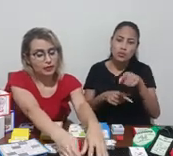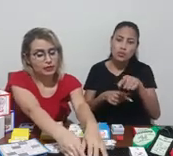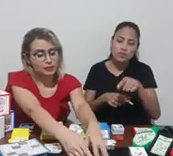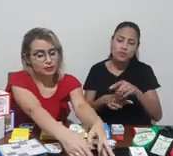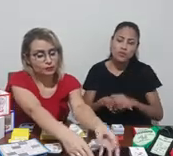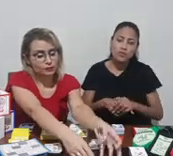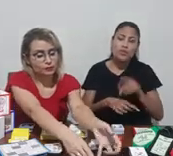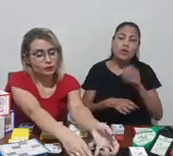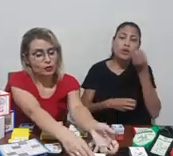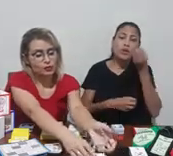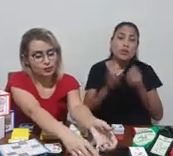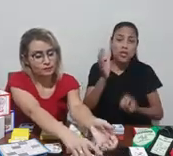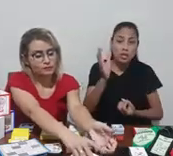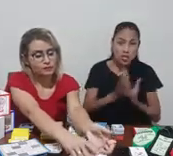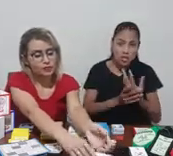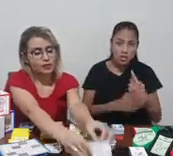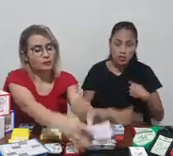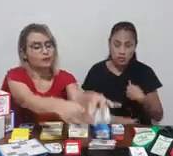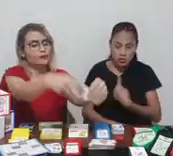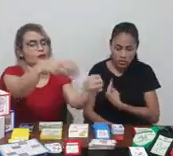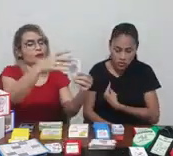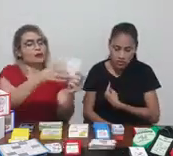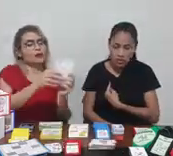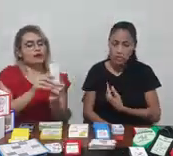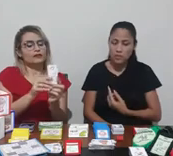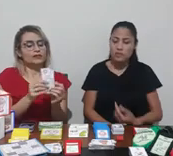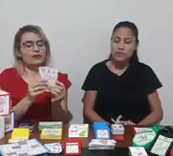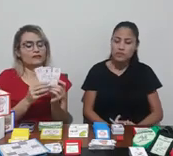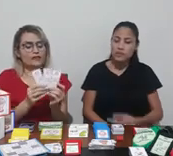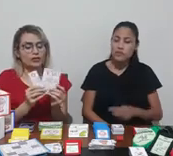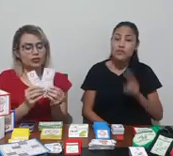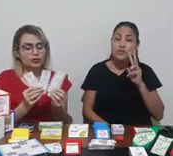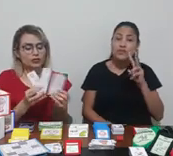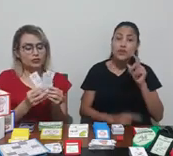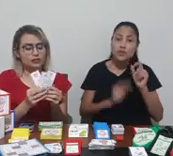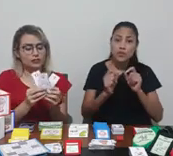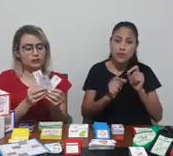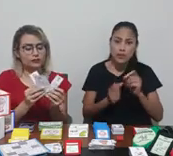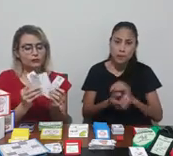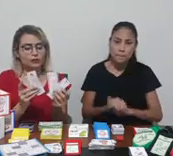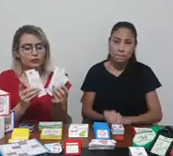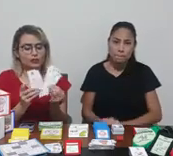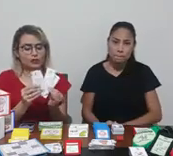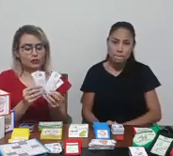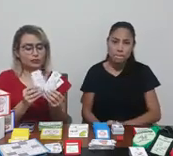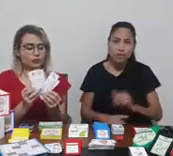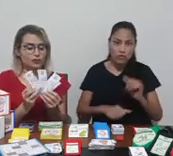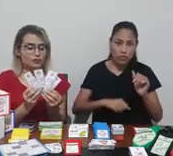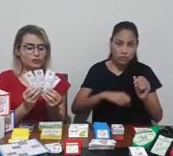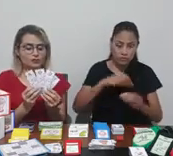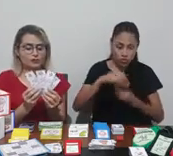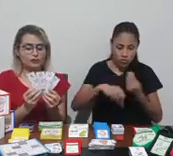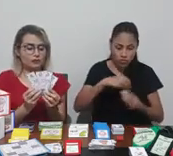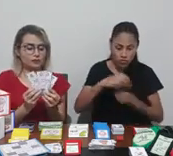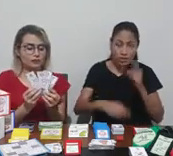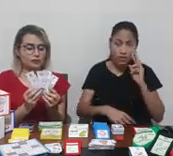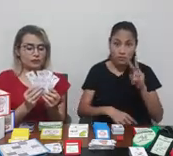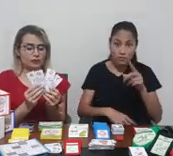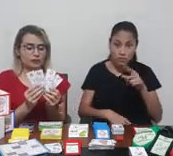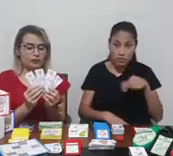foi uma criação nossa, certo? E aí você vai ver que a gente tem assim, eu vou dar uma misturadinha aqui para vocês